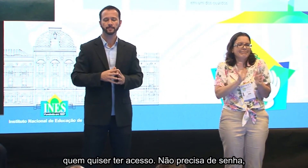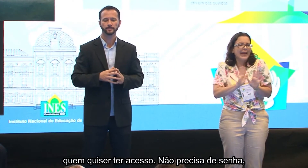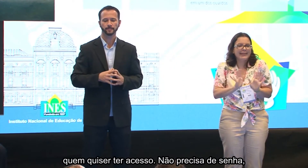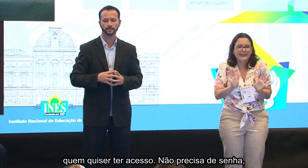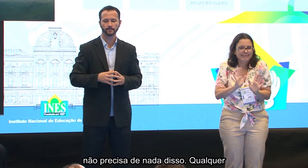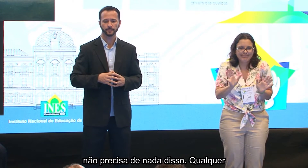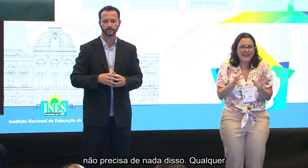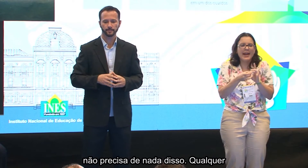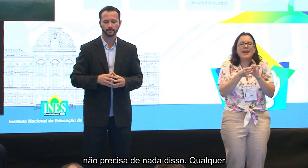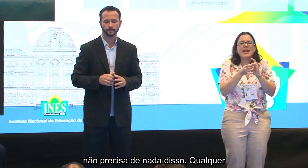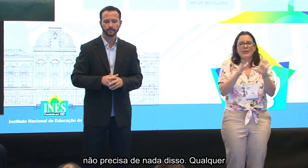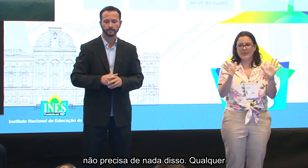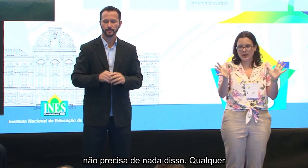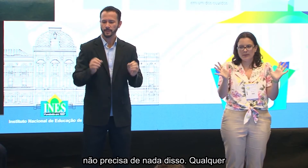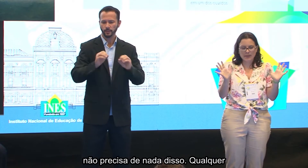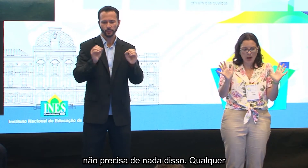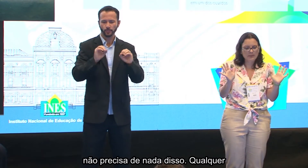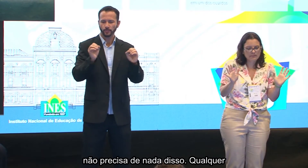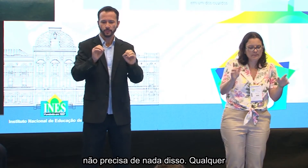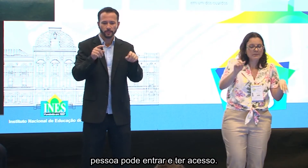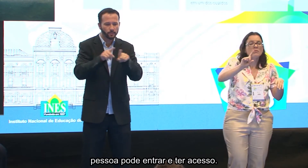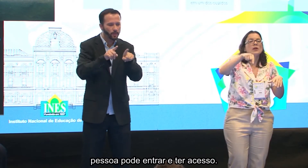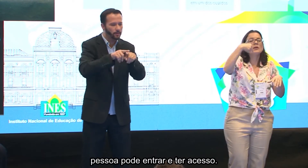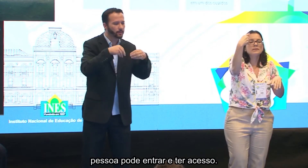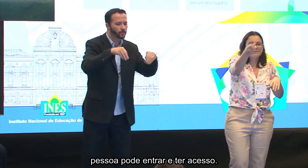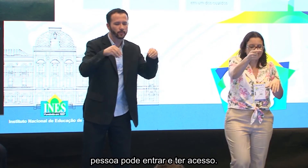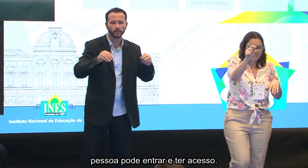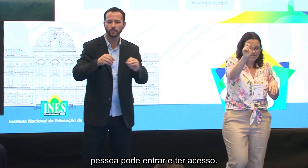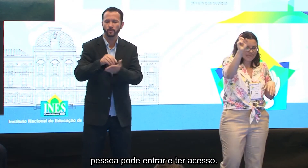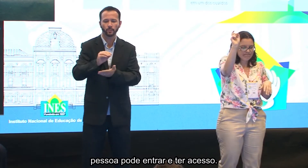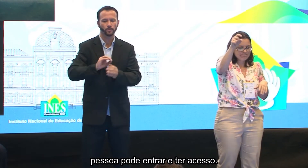senha, não precisa de nada disso. Qualquer pessoa pode entrar e ter acesso.